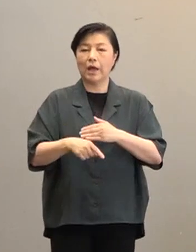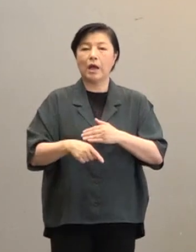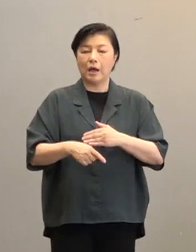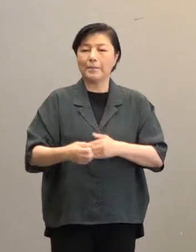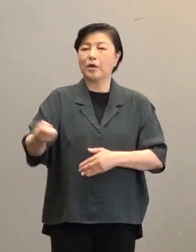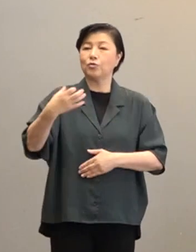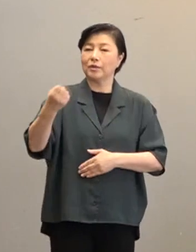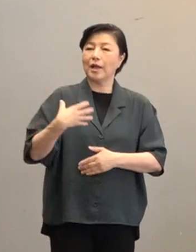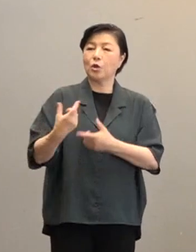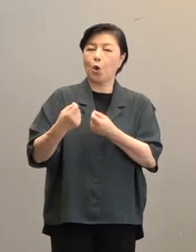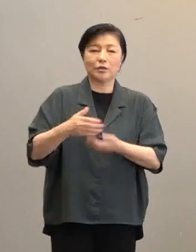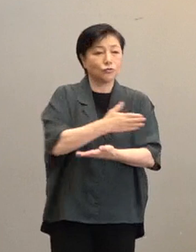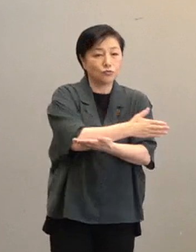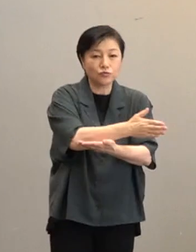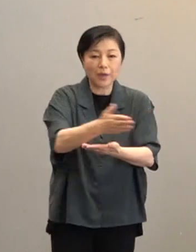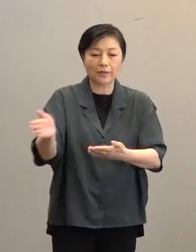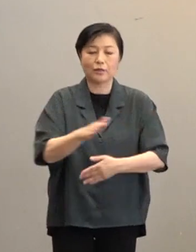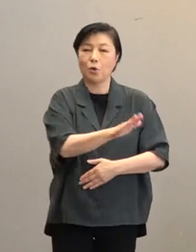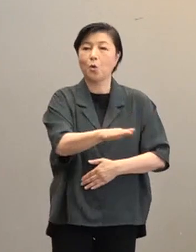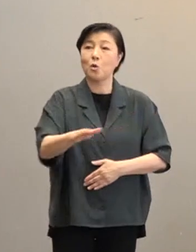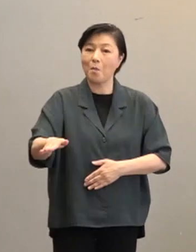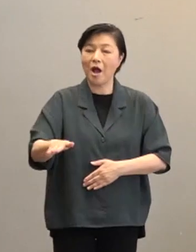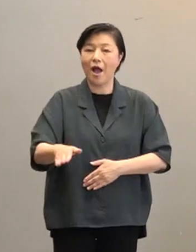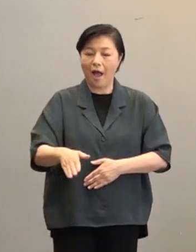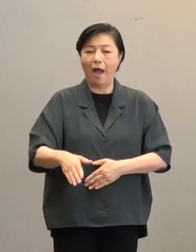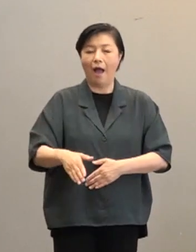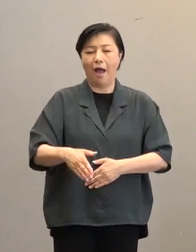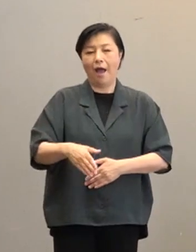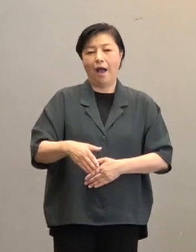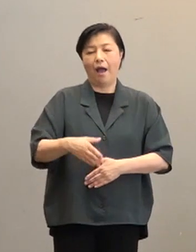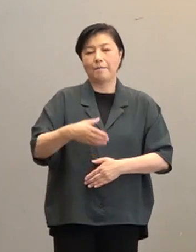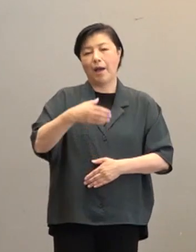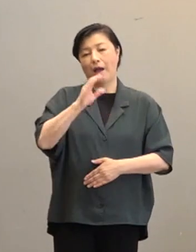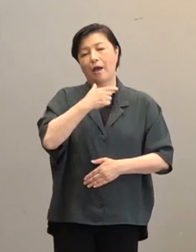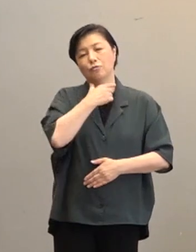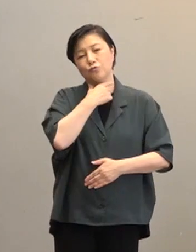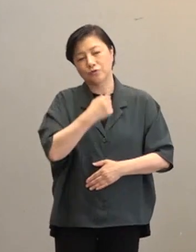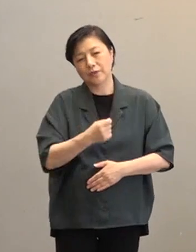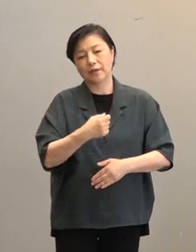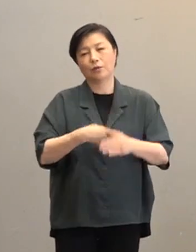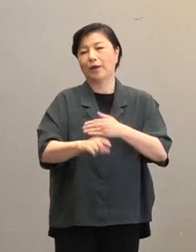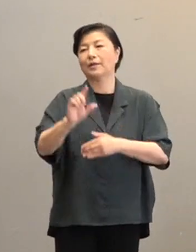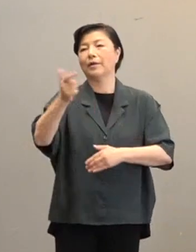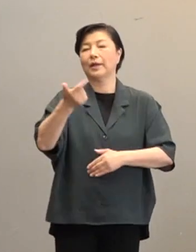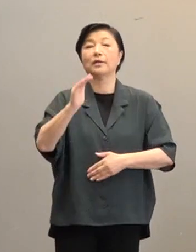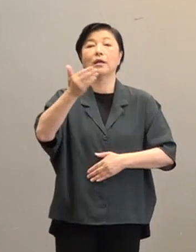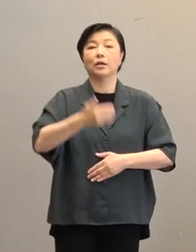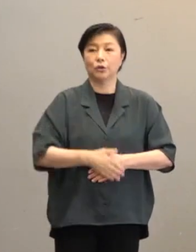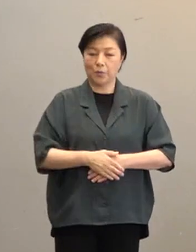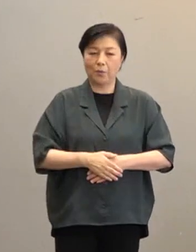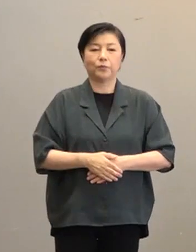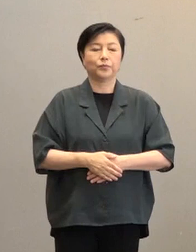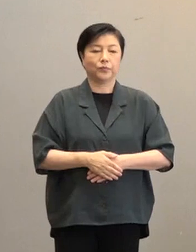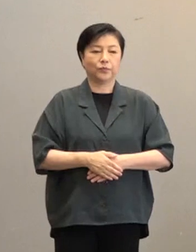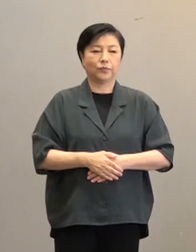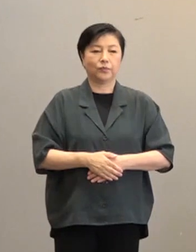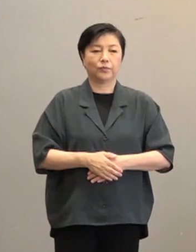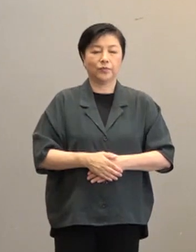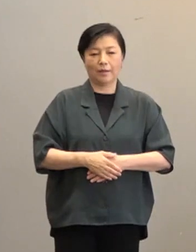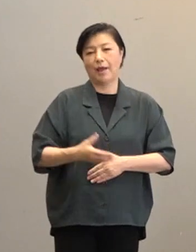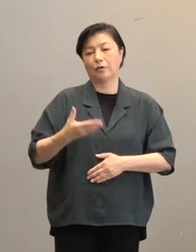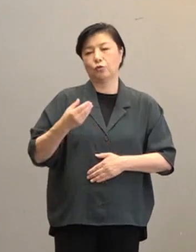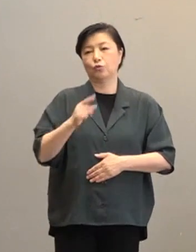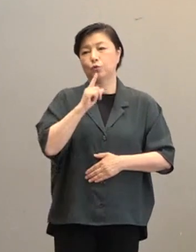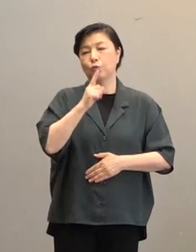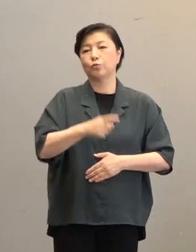ての方、子どもが牛乳が好きなわけではないわけではありますけれども、しかしながら牛乳というのはそういう意